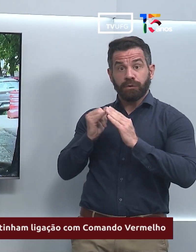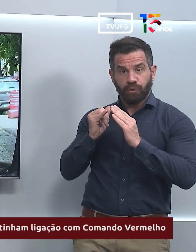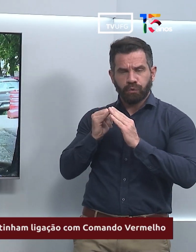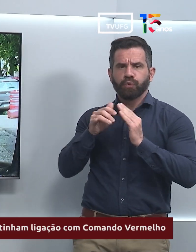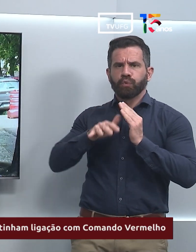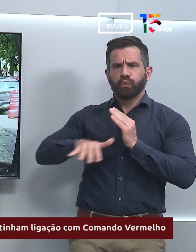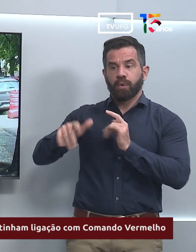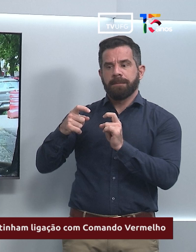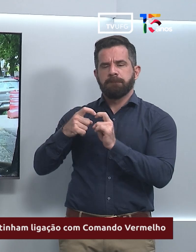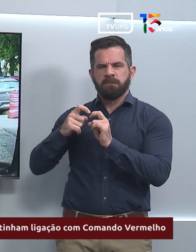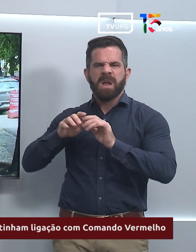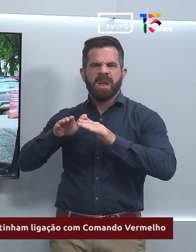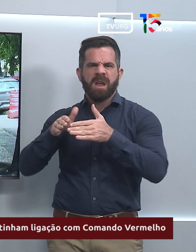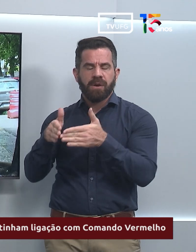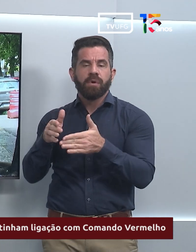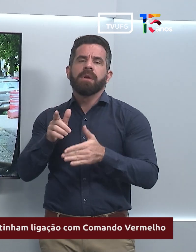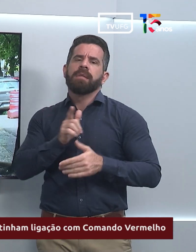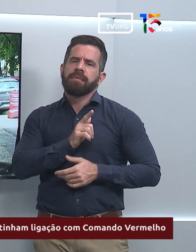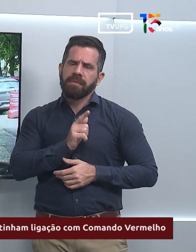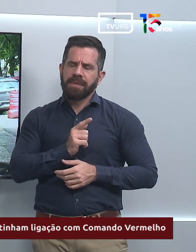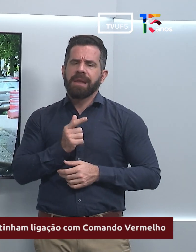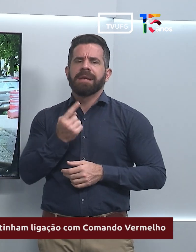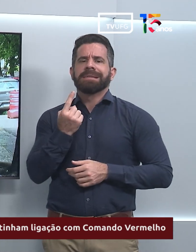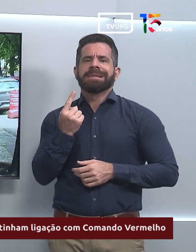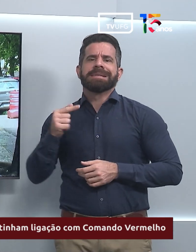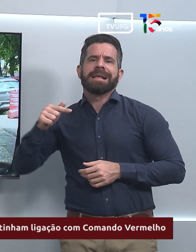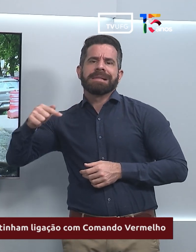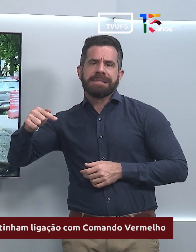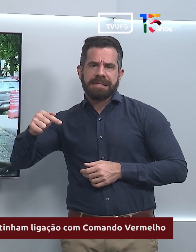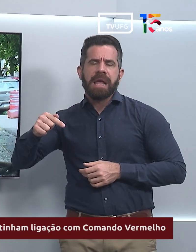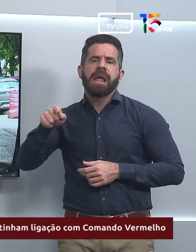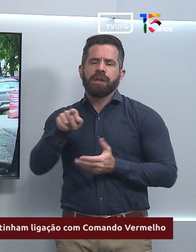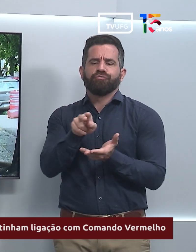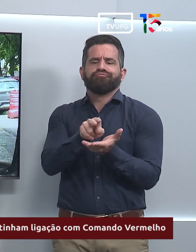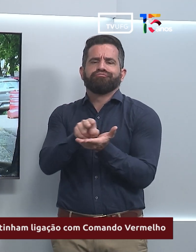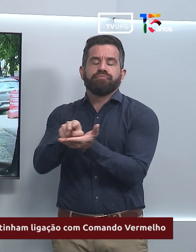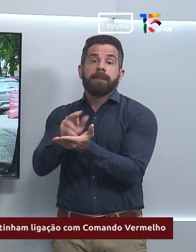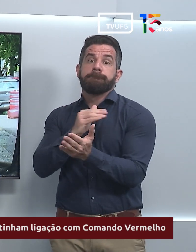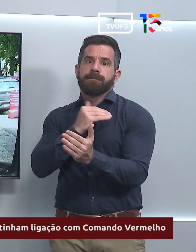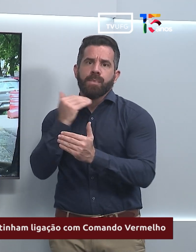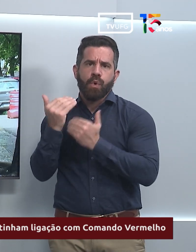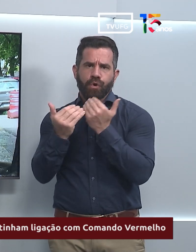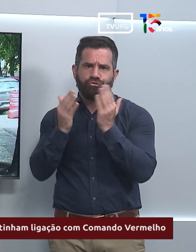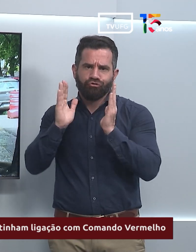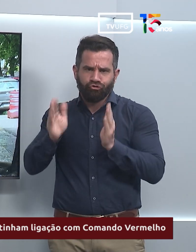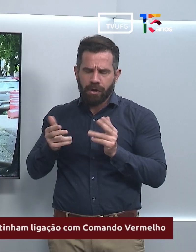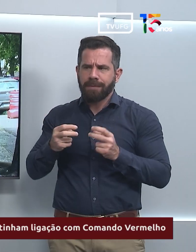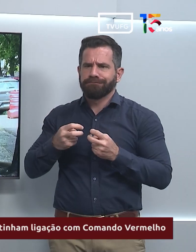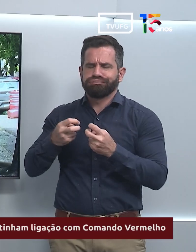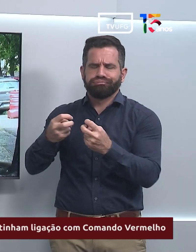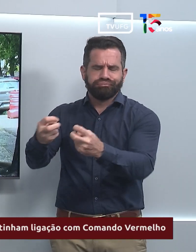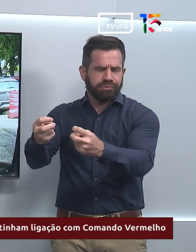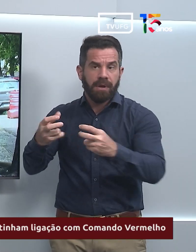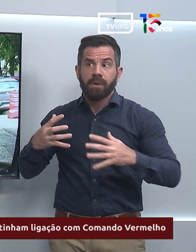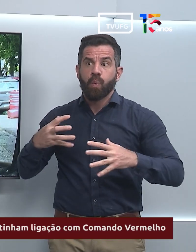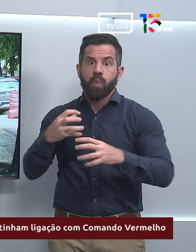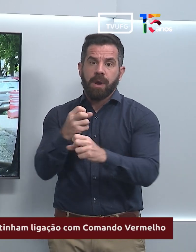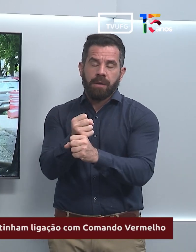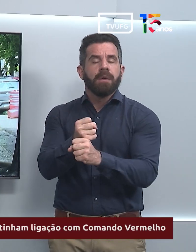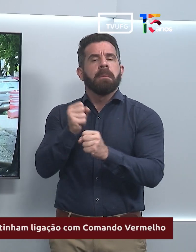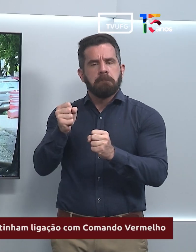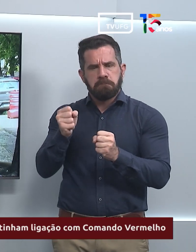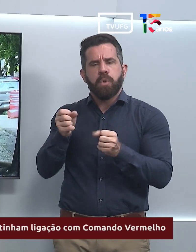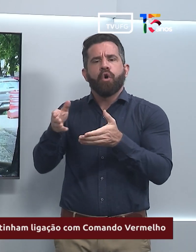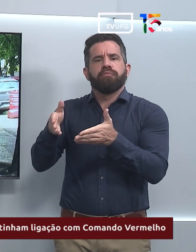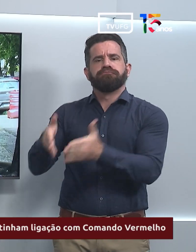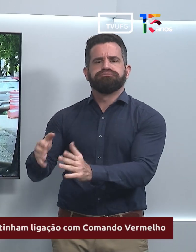liberou neste domingo todos os 117 corpos dos mortos pela polícia na Operação Contenção para sepultamento.